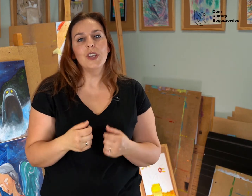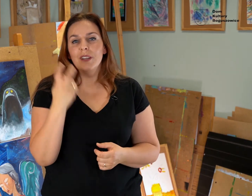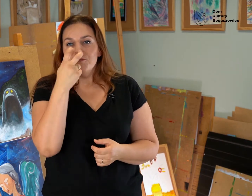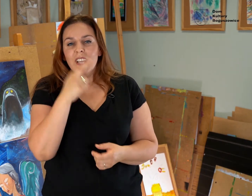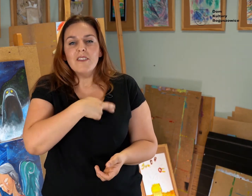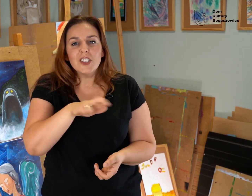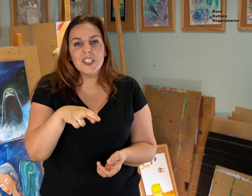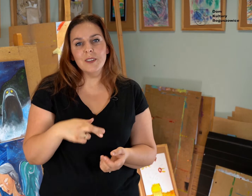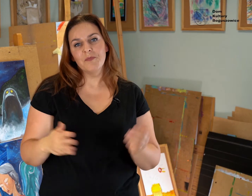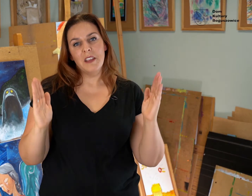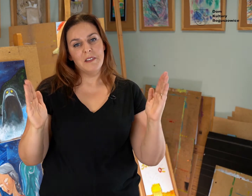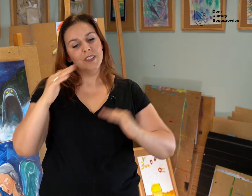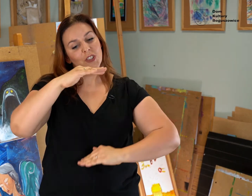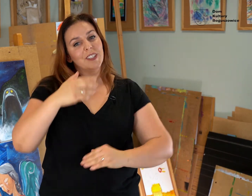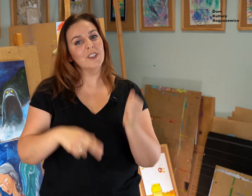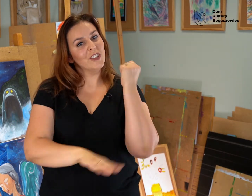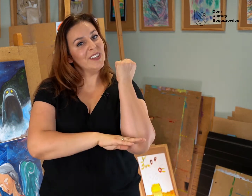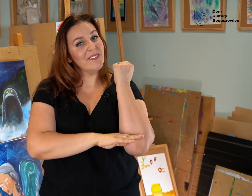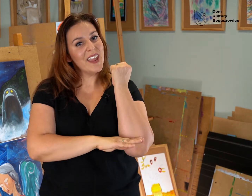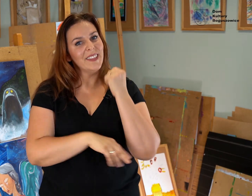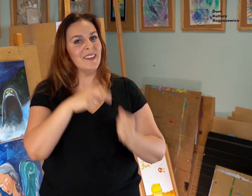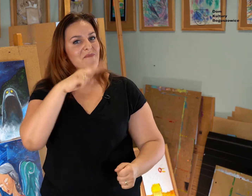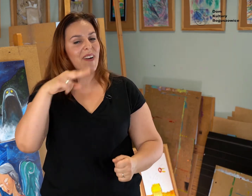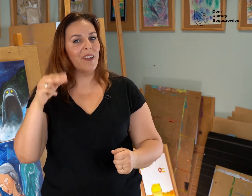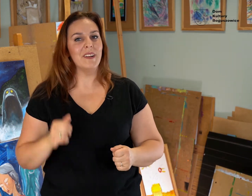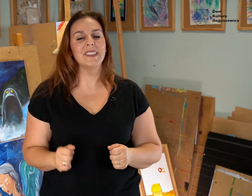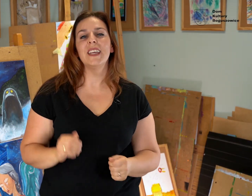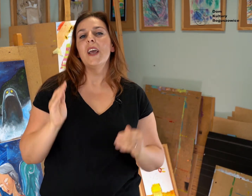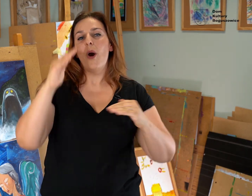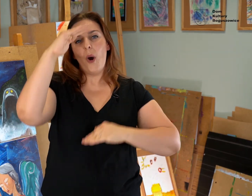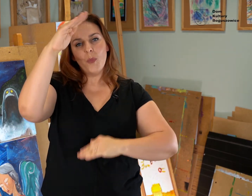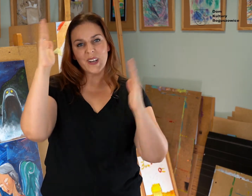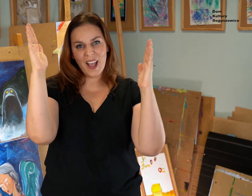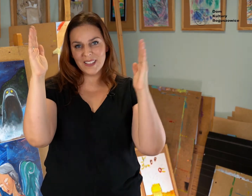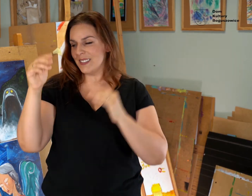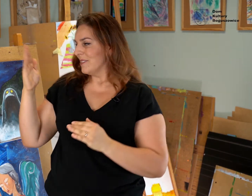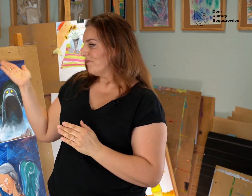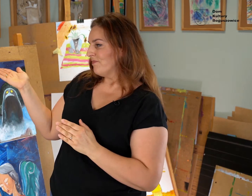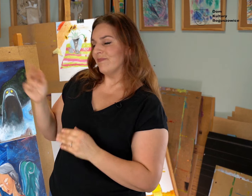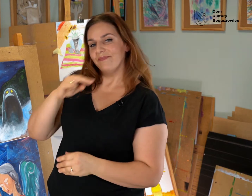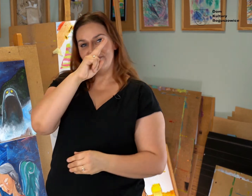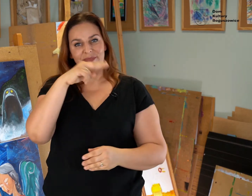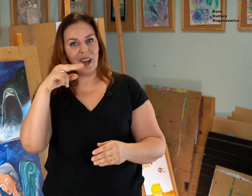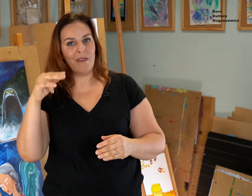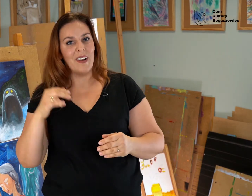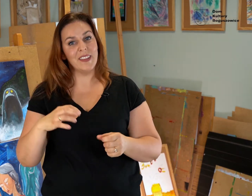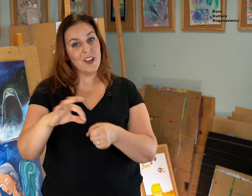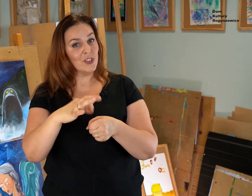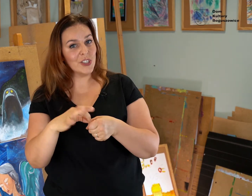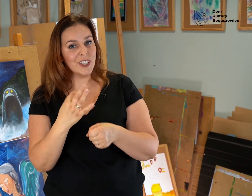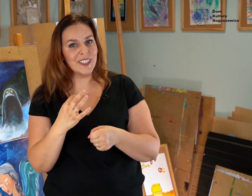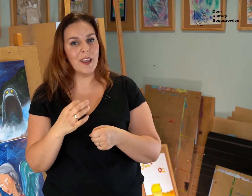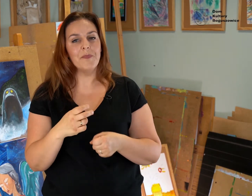robić ciekawe rzeczy, skrzyneczki drewniane, malować, obrazy,